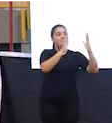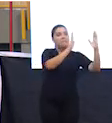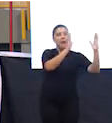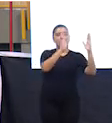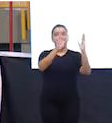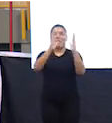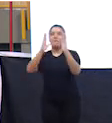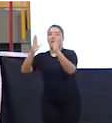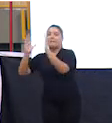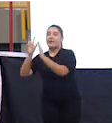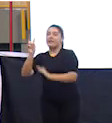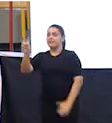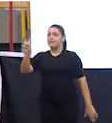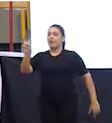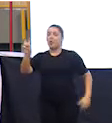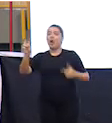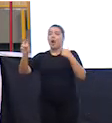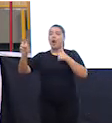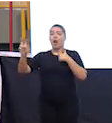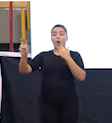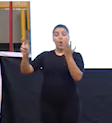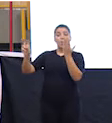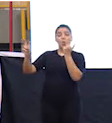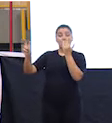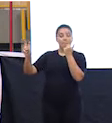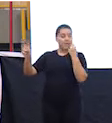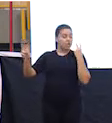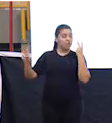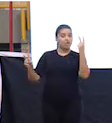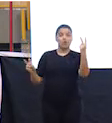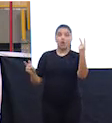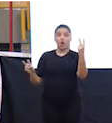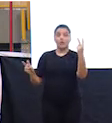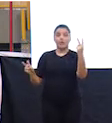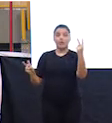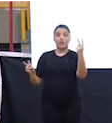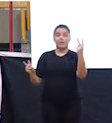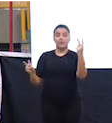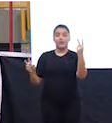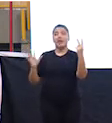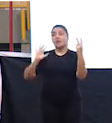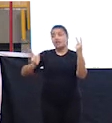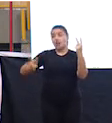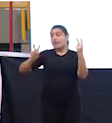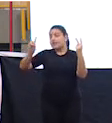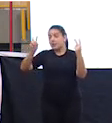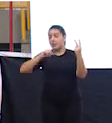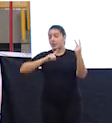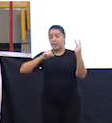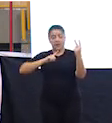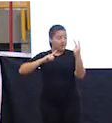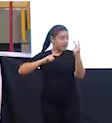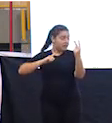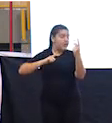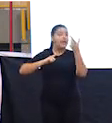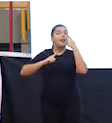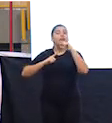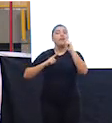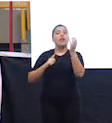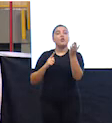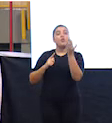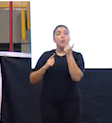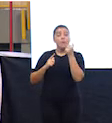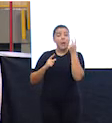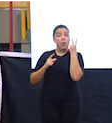vamos supor que eu comi 2 pedaços de um total de 5. Quem comeu 2 pedaços